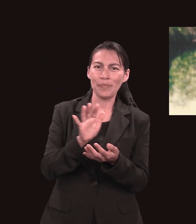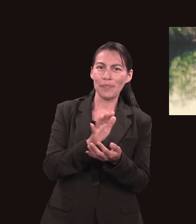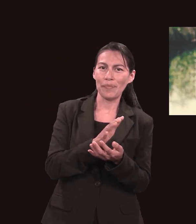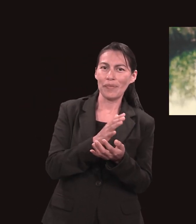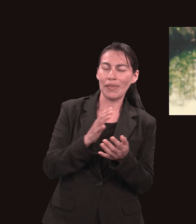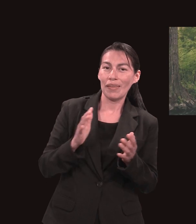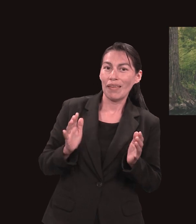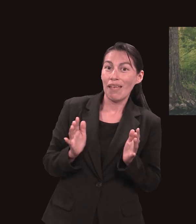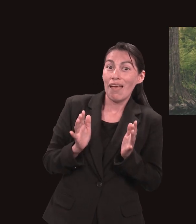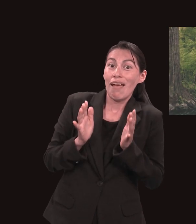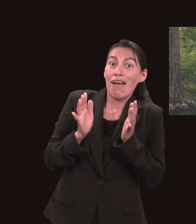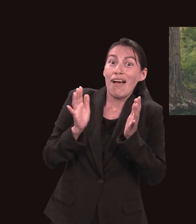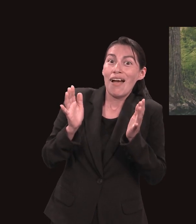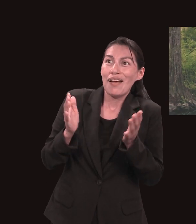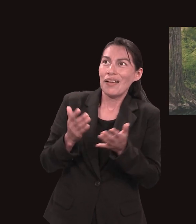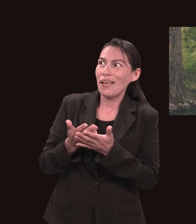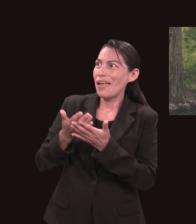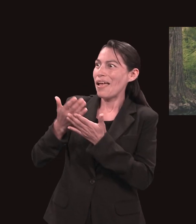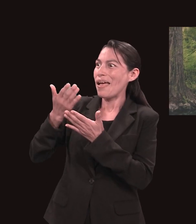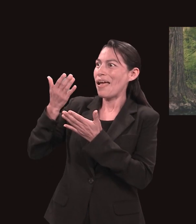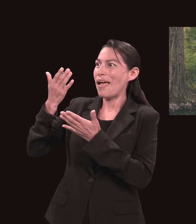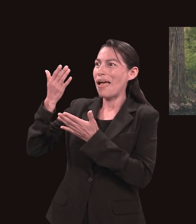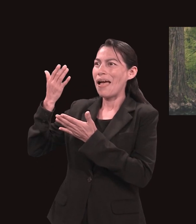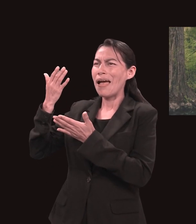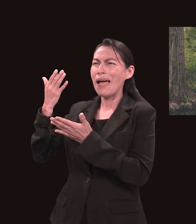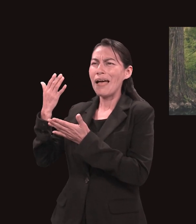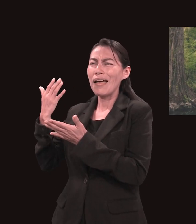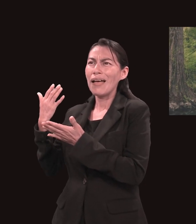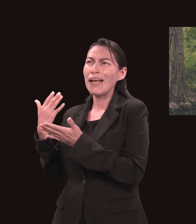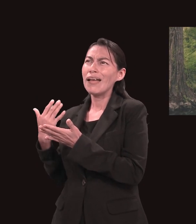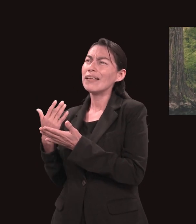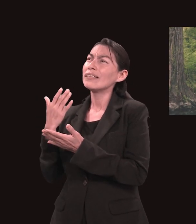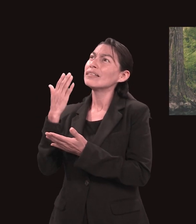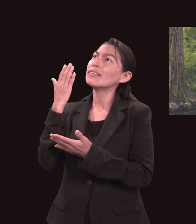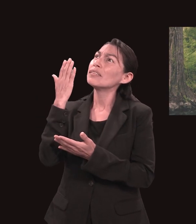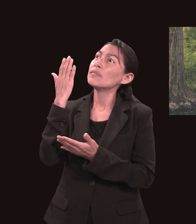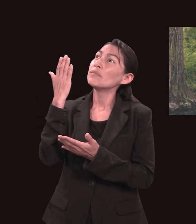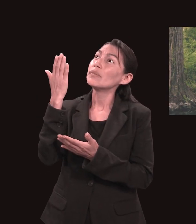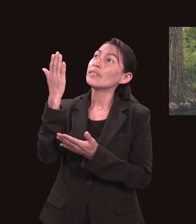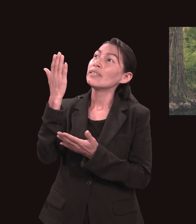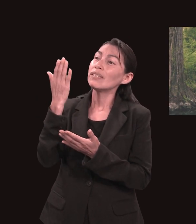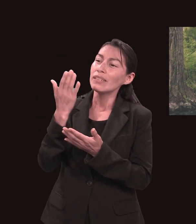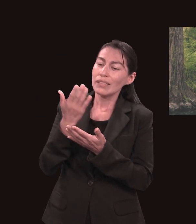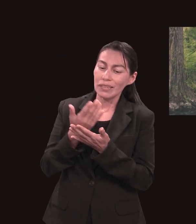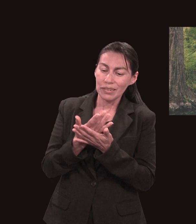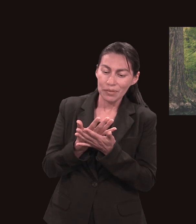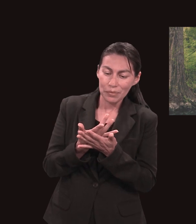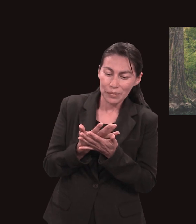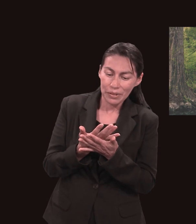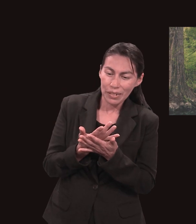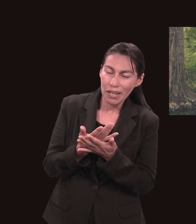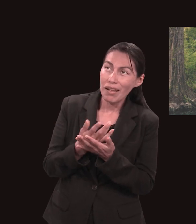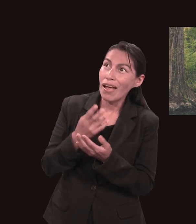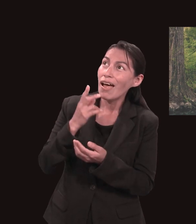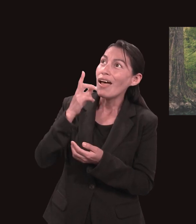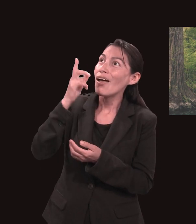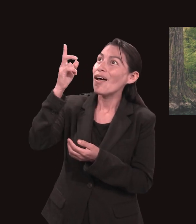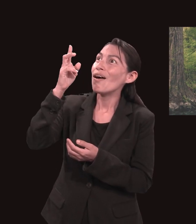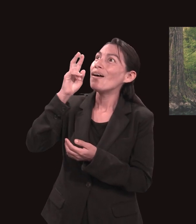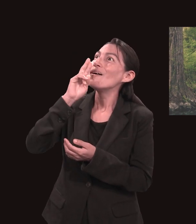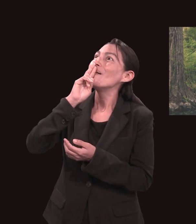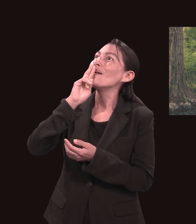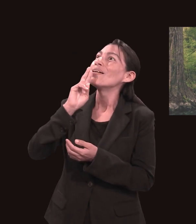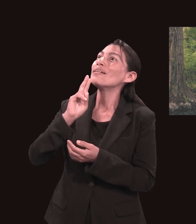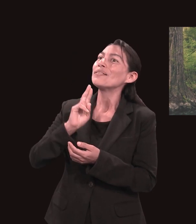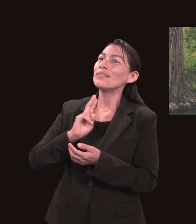Cuando menos lo esperaba Respondiste lo que un